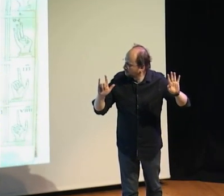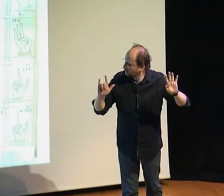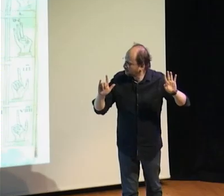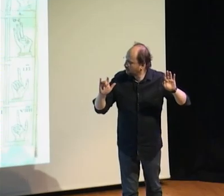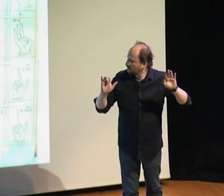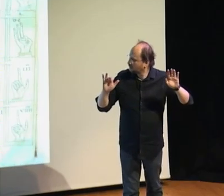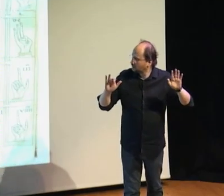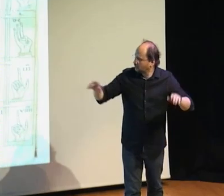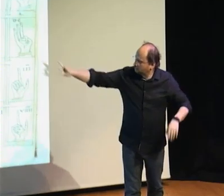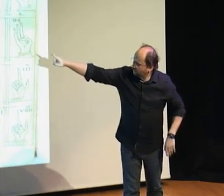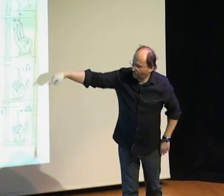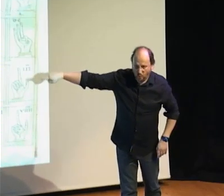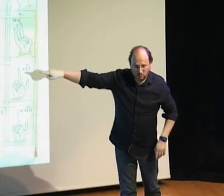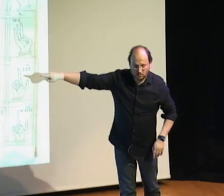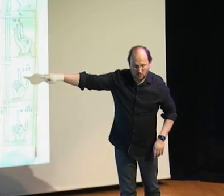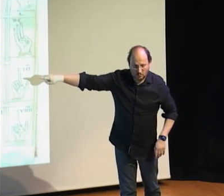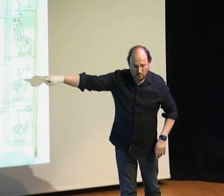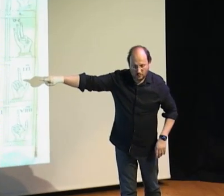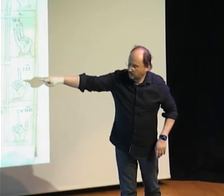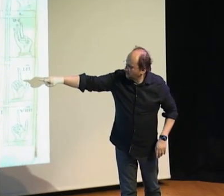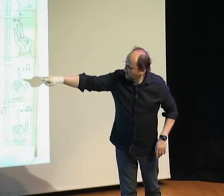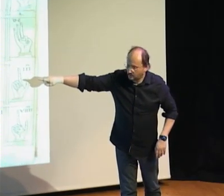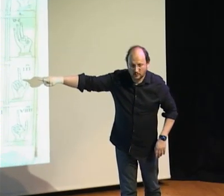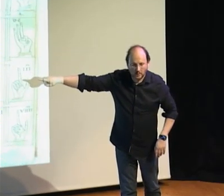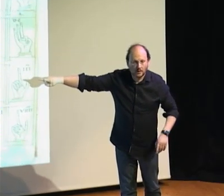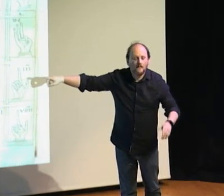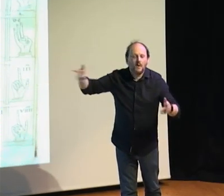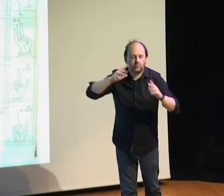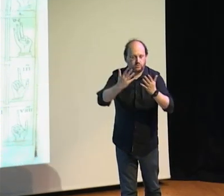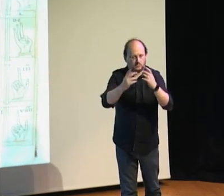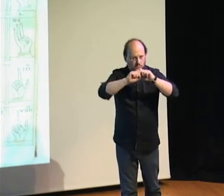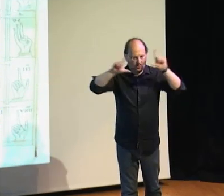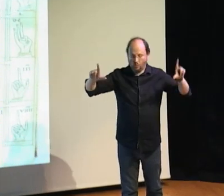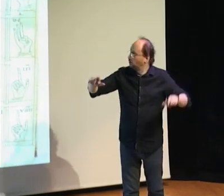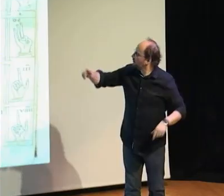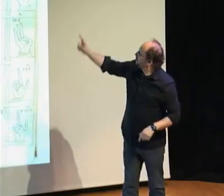4, comme ça. Voilà, vous voyez, c'est les jetons là sur votre gauche, vous avez la correspondance.